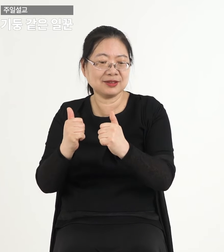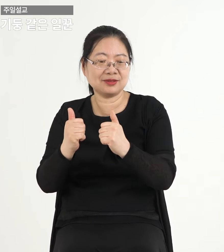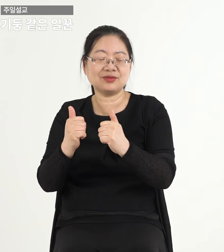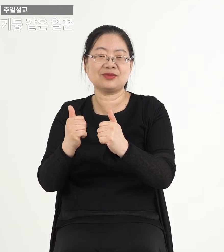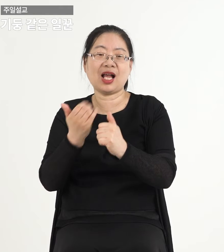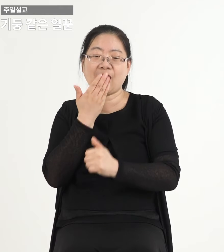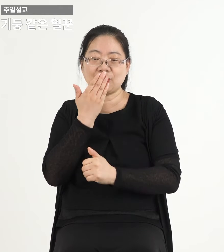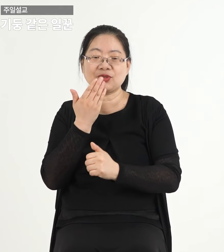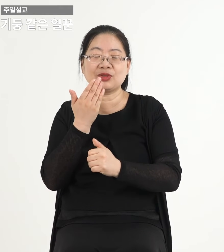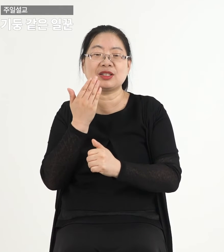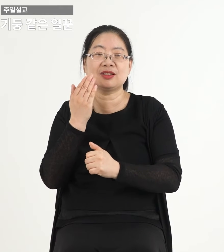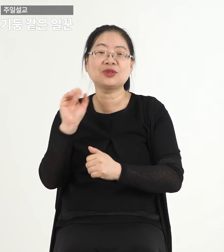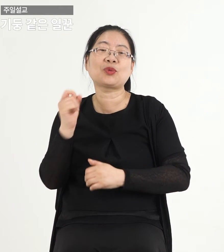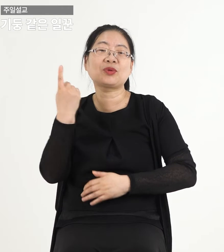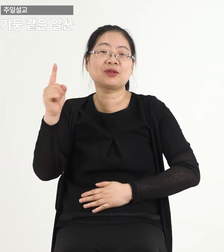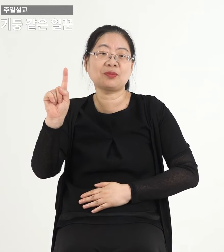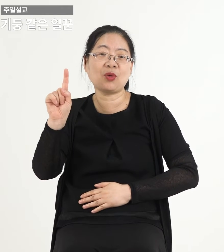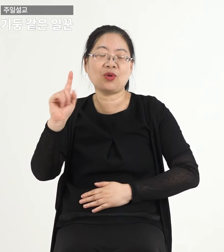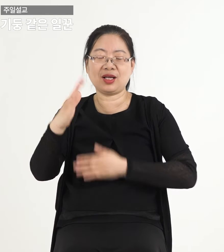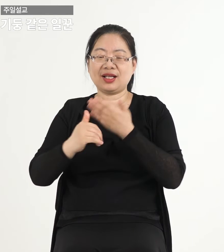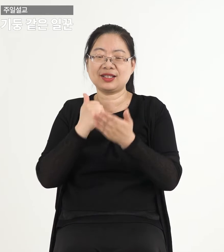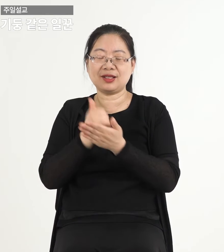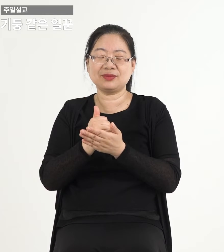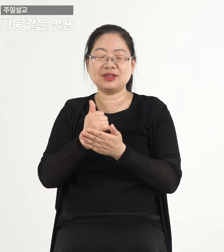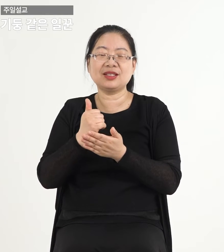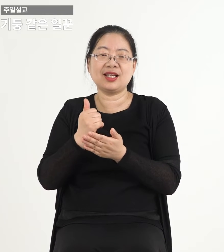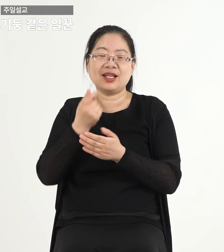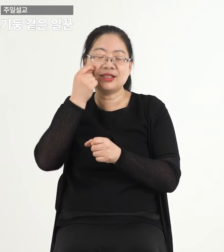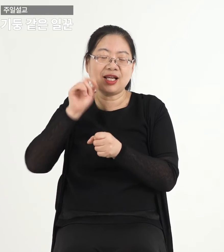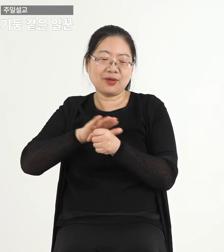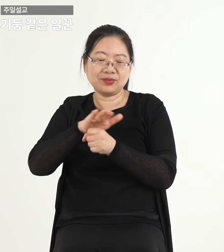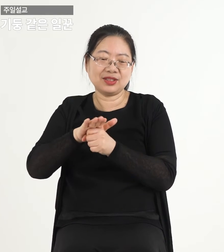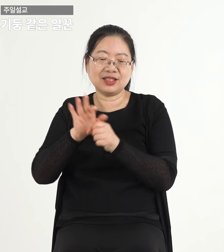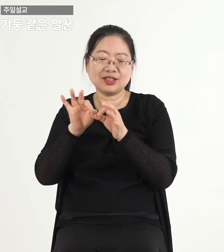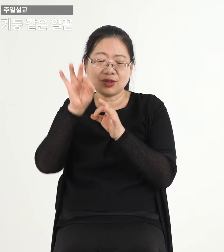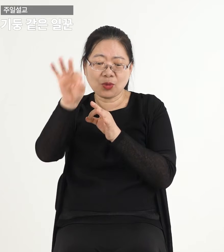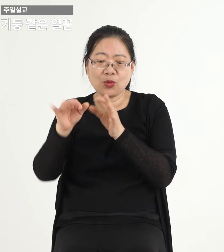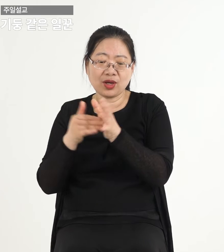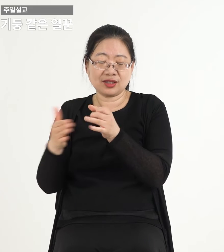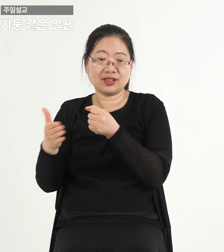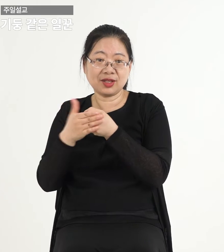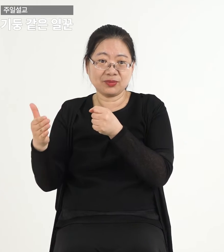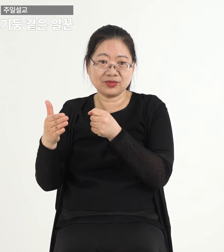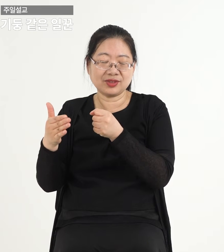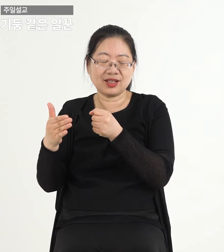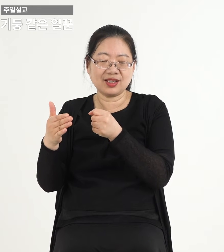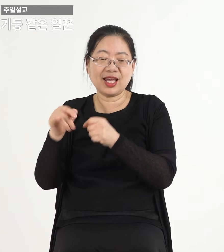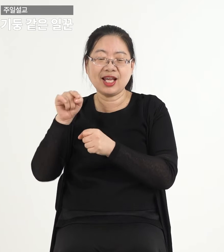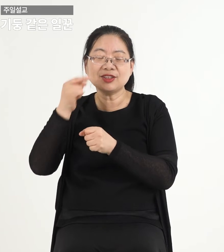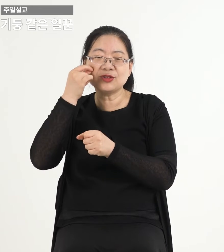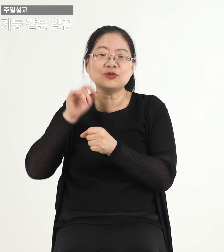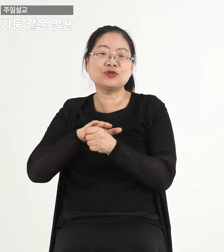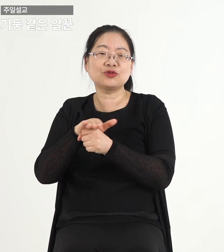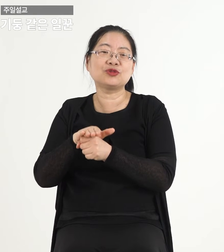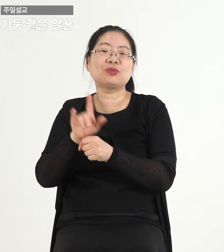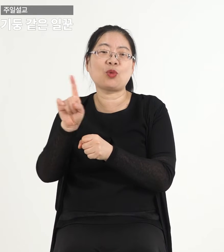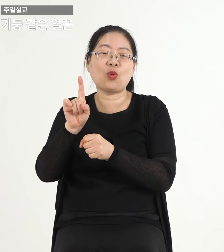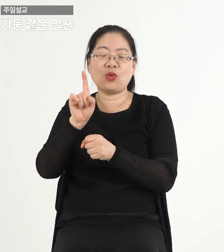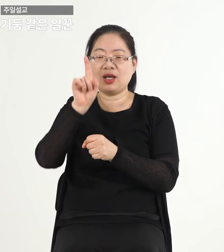자비와 긍휼이 무궁하심으로, 그것이 십자가에 나타난 아버지의